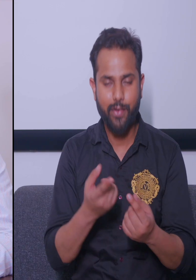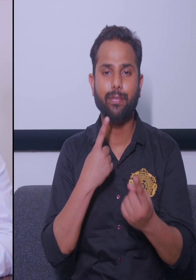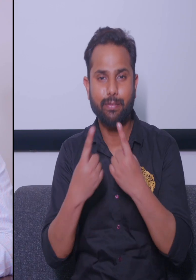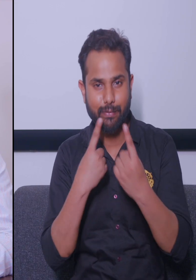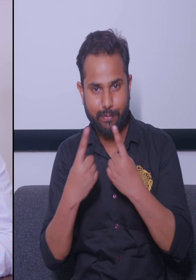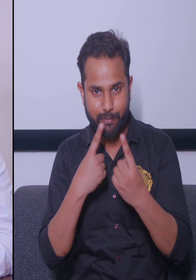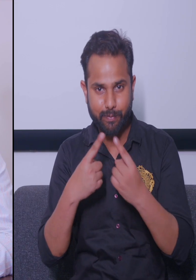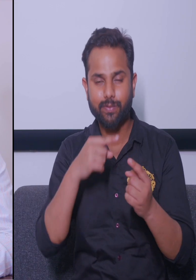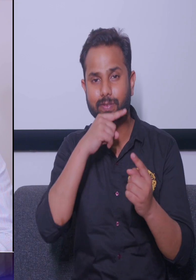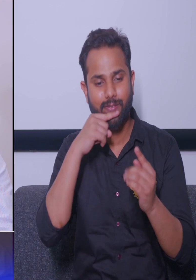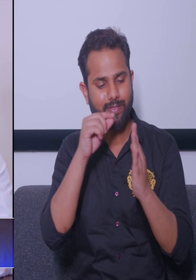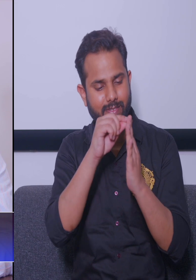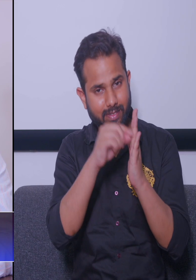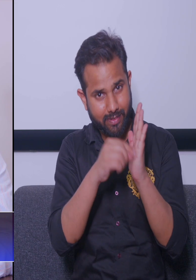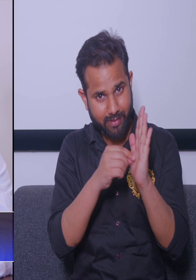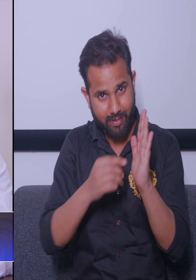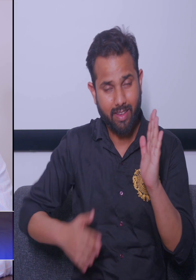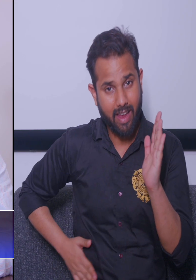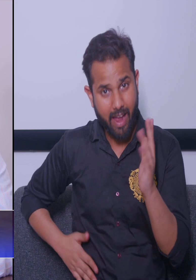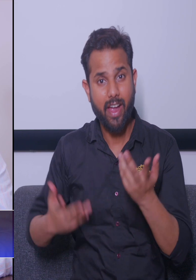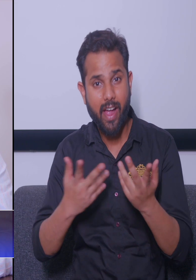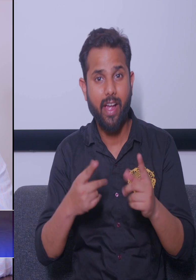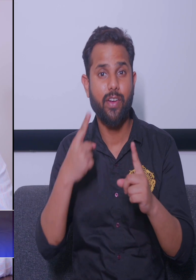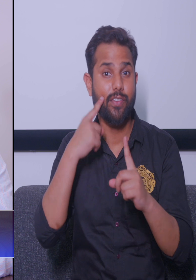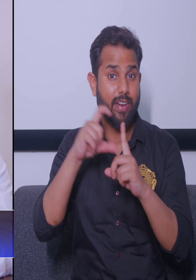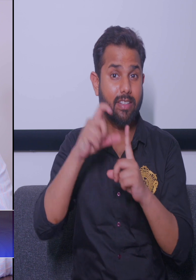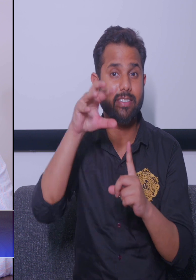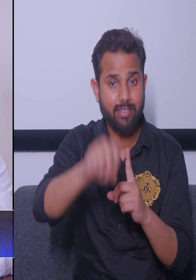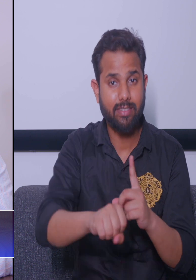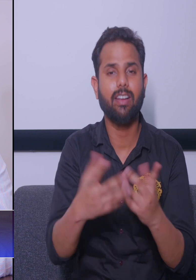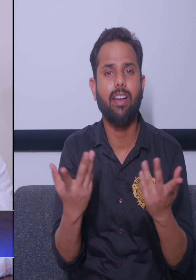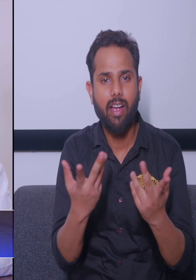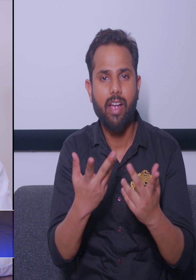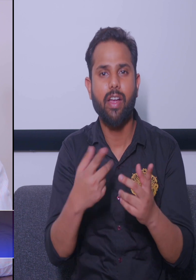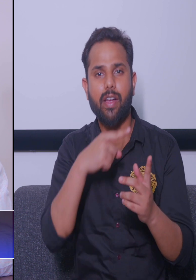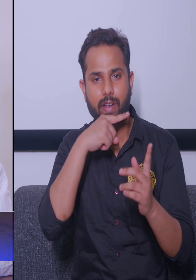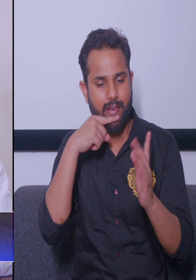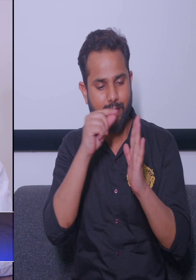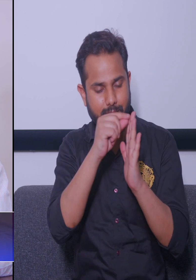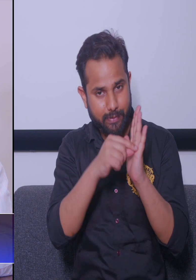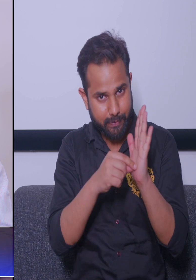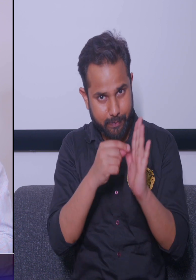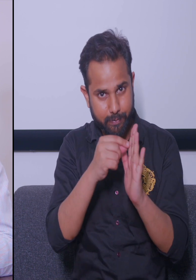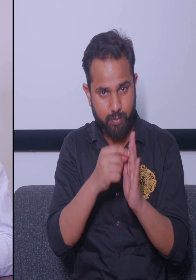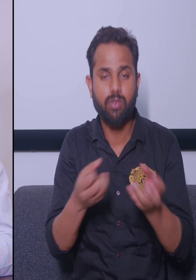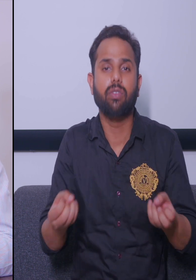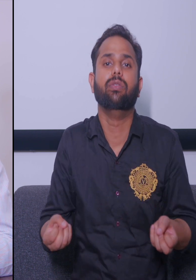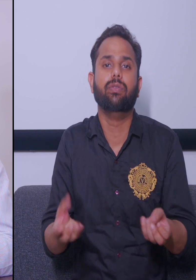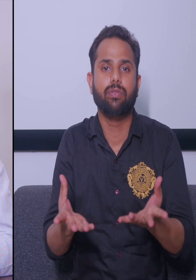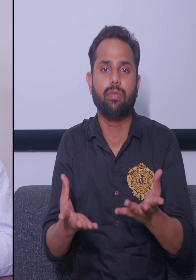तो चलिए अब बात करते हैं कि पेप्टिक अल्सर डिजीज़ यानी पेट के छालों को डायग्नोज कैसे करते हैं। पेप्टिक अल्सर के डायग्नोसिस